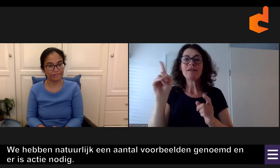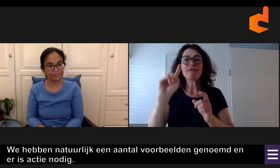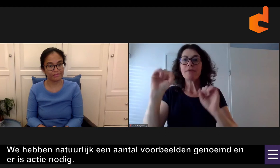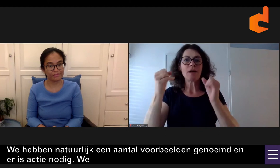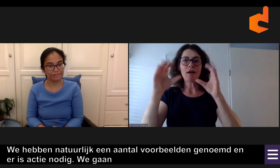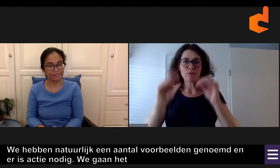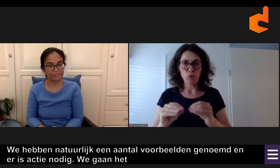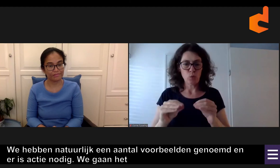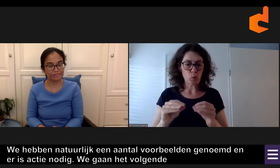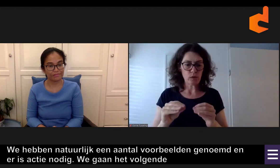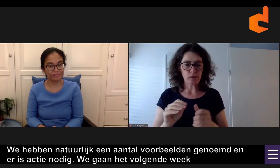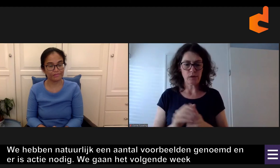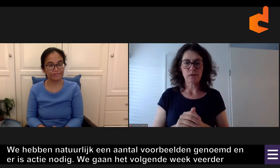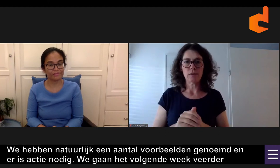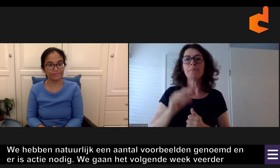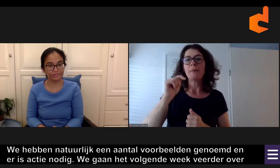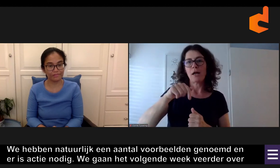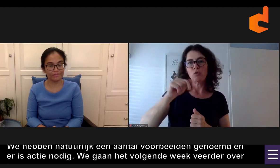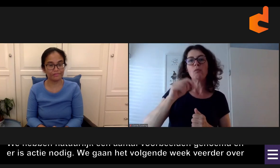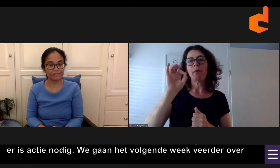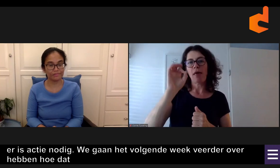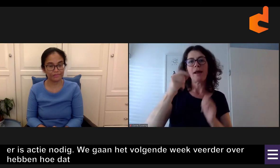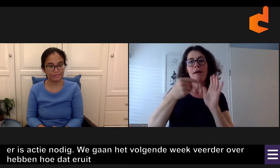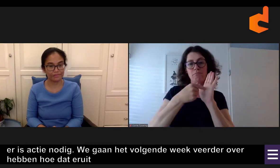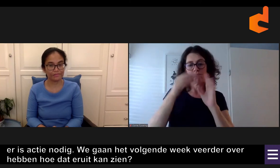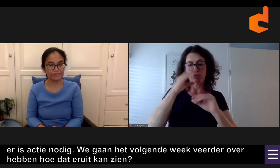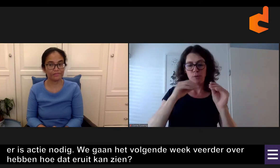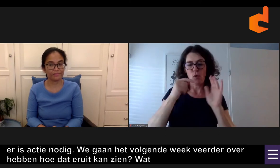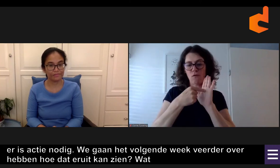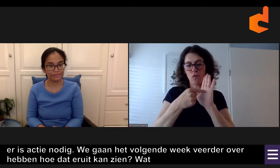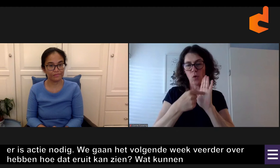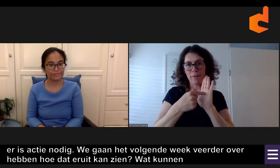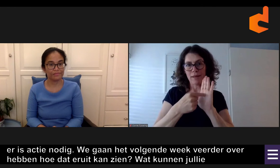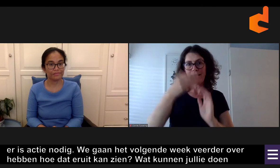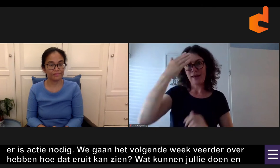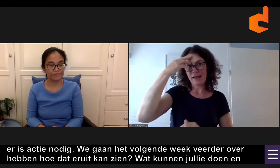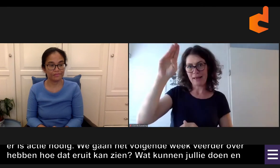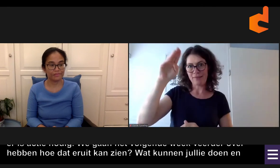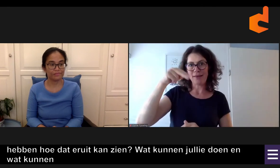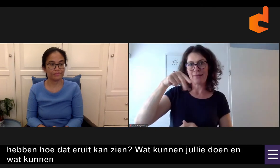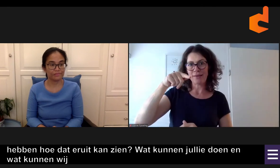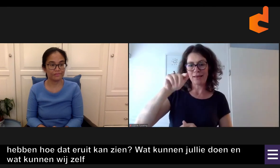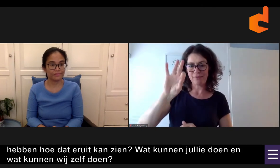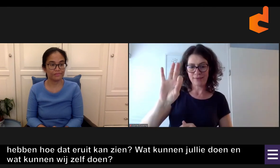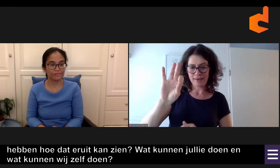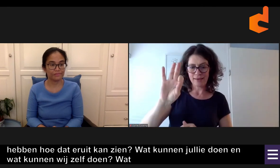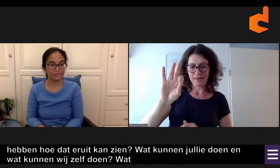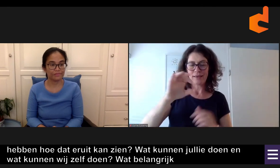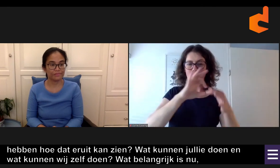er dan uit kan zien. En wat kunnen jullie doen? Wat kunnen wij zelf doen? Maar wat wel belangrijk is nu, is dat we besproken